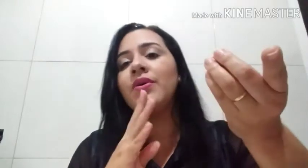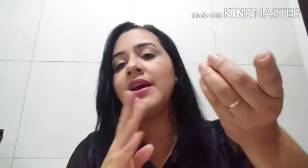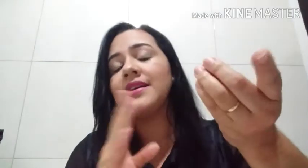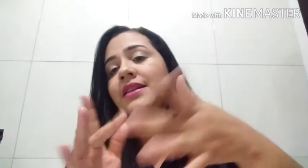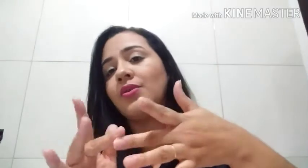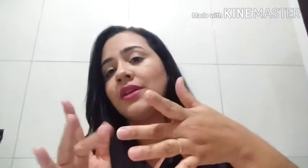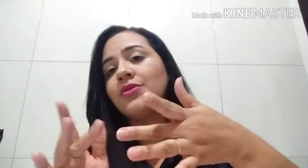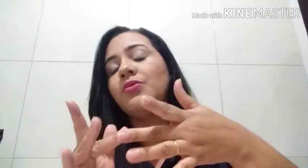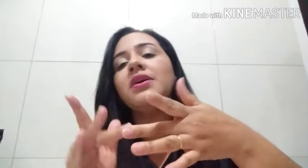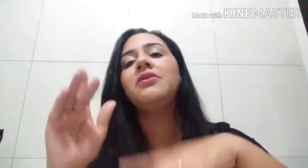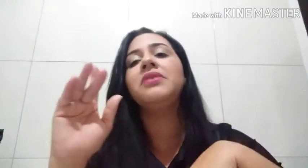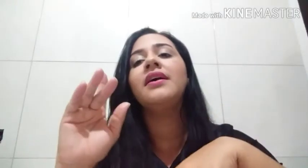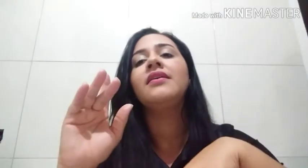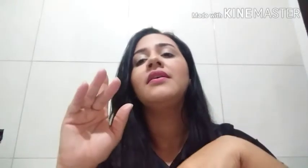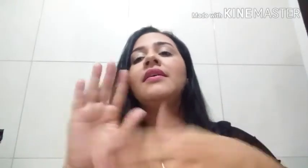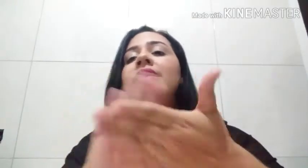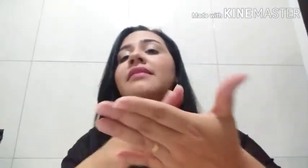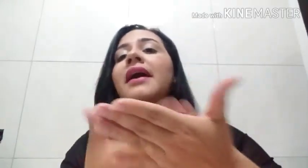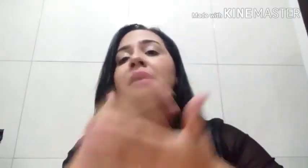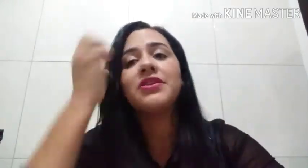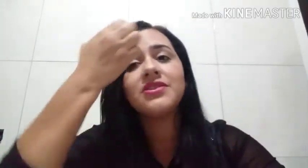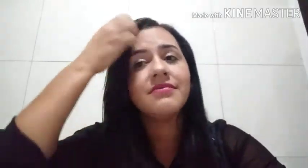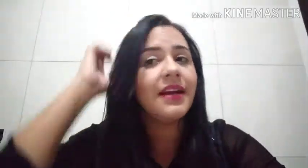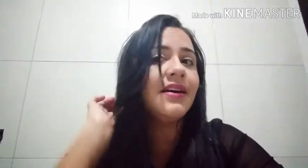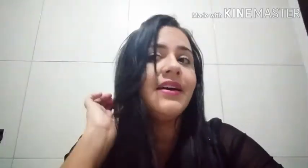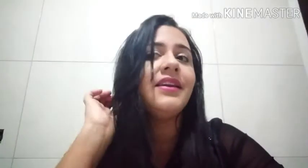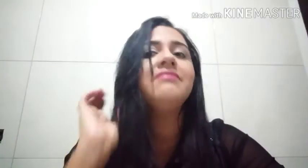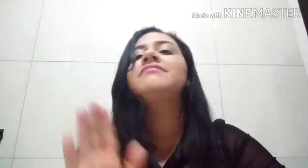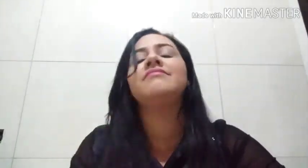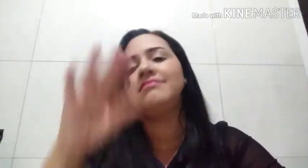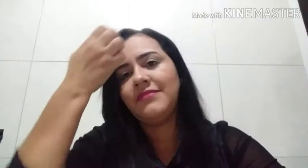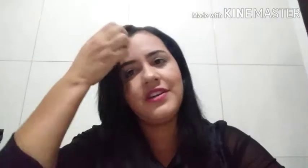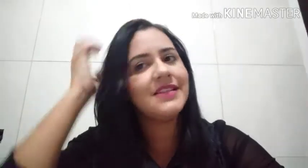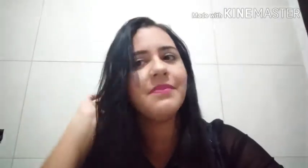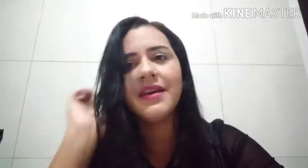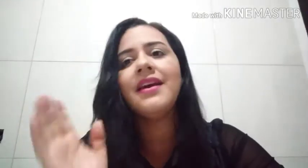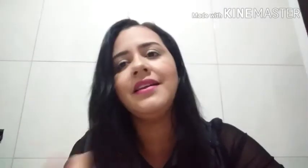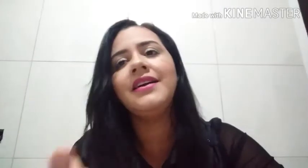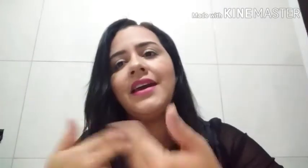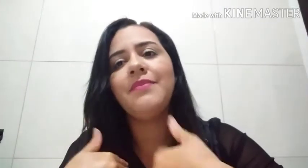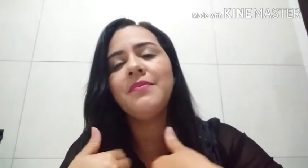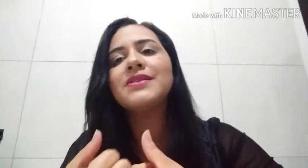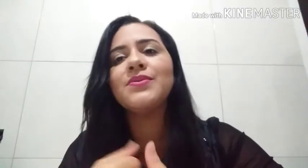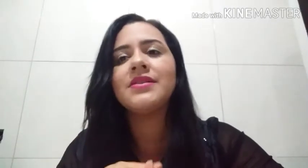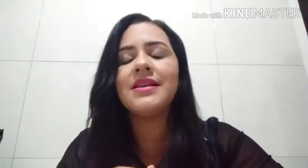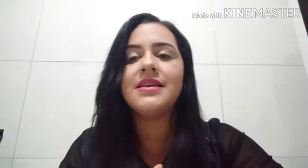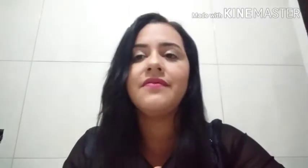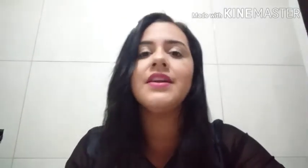conhecem, que tem contato comigo, né? Intérprete, Elaine, já vai saber que é Elaine, que é a minha pessoa, que está se referindo,